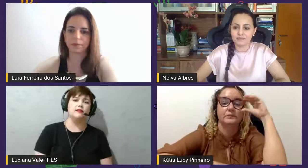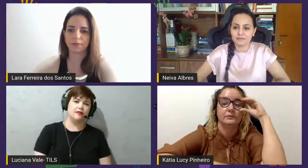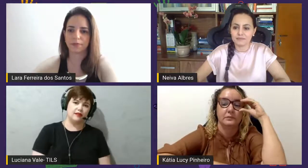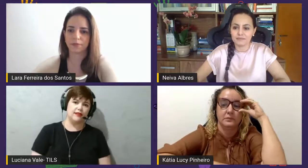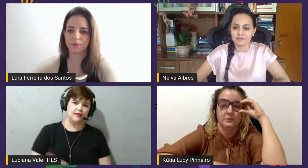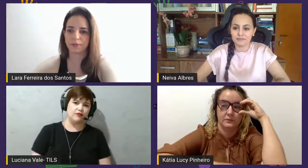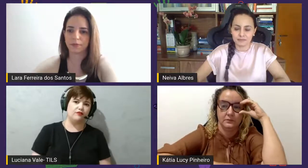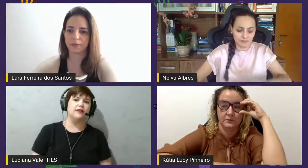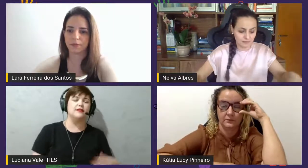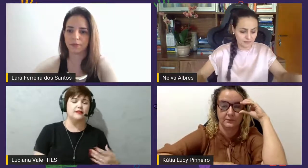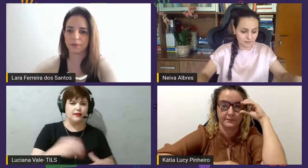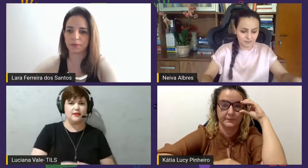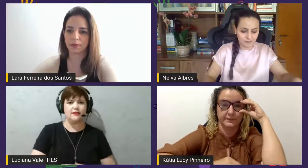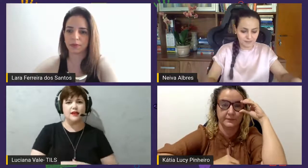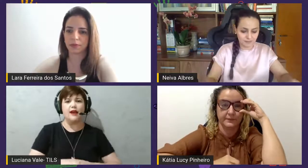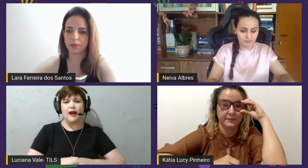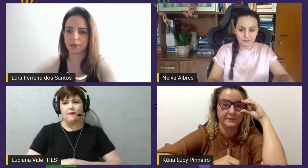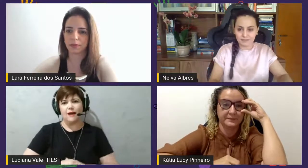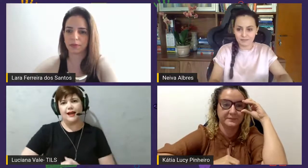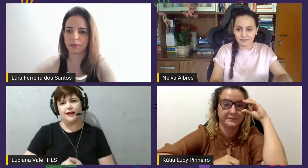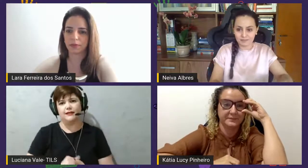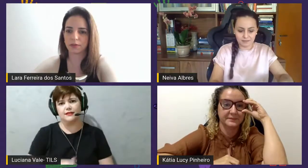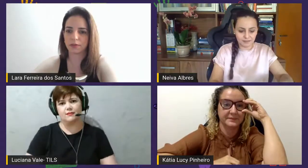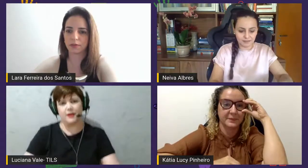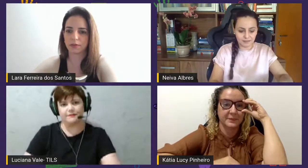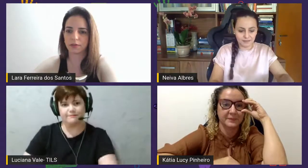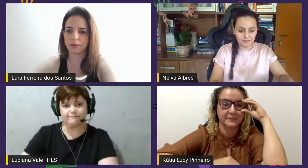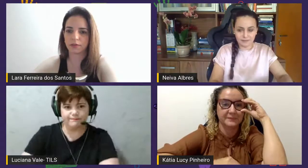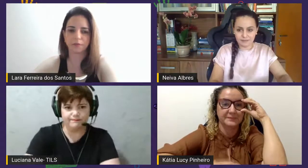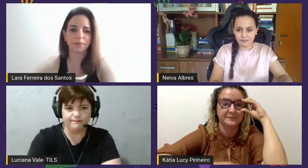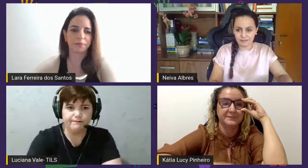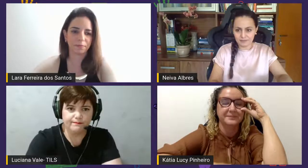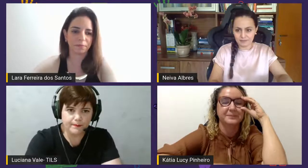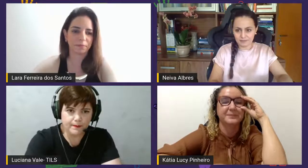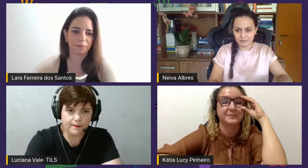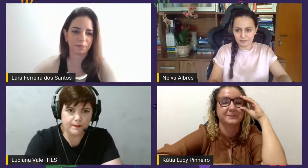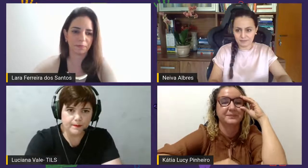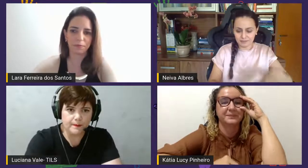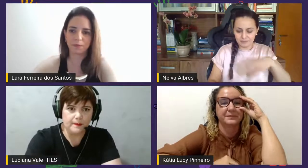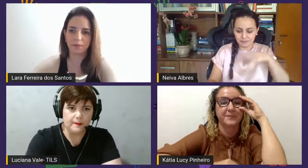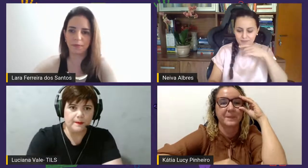Publicações que têm sido feitas que têm que ser abarcadas também.